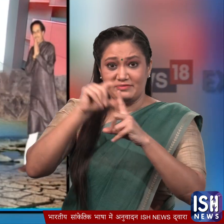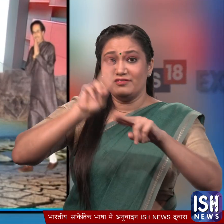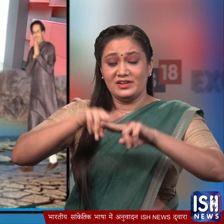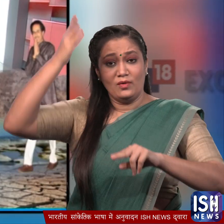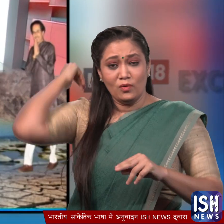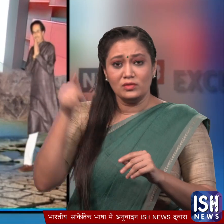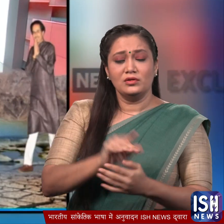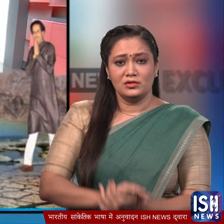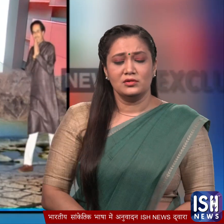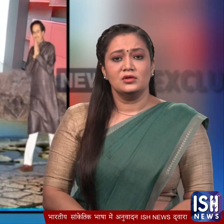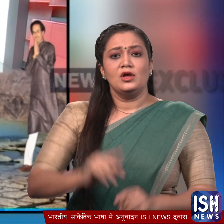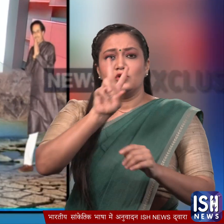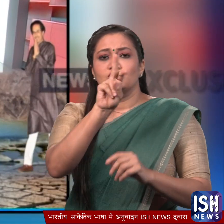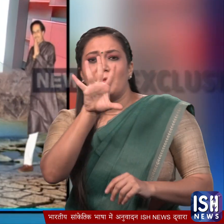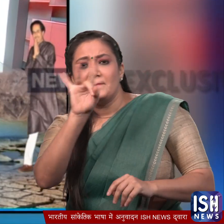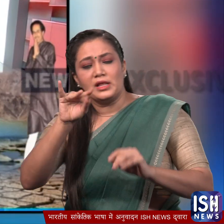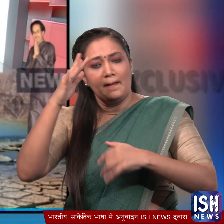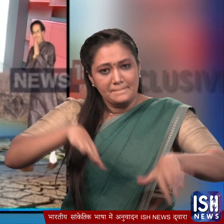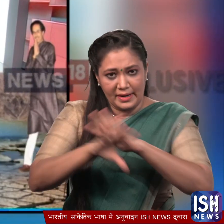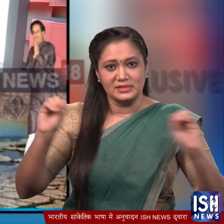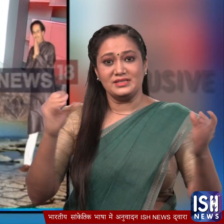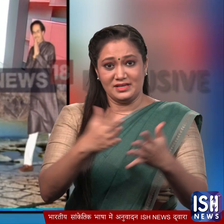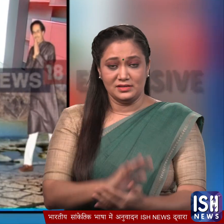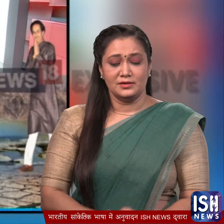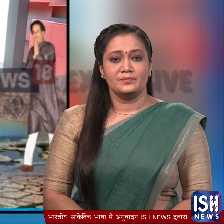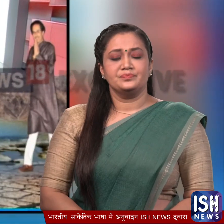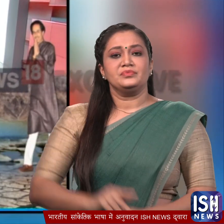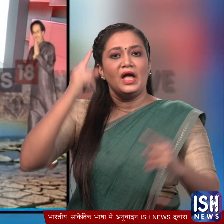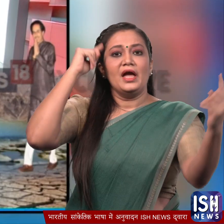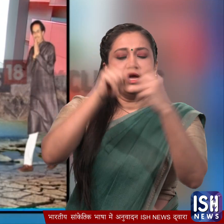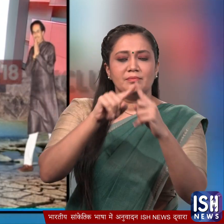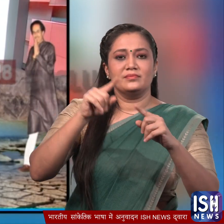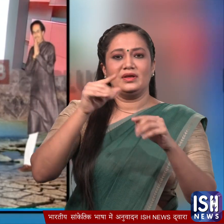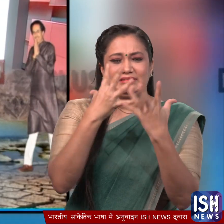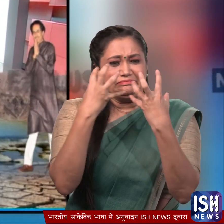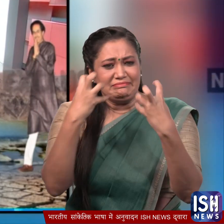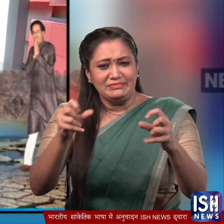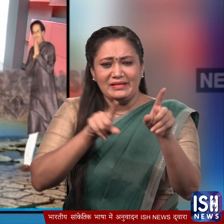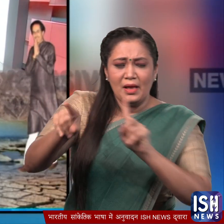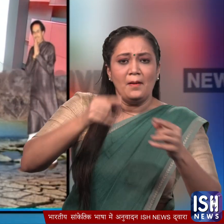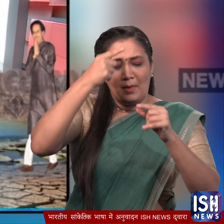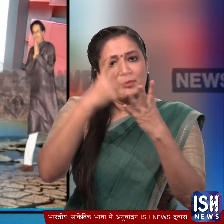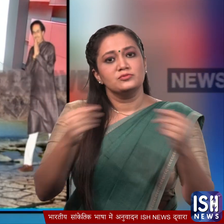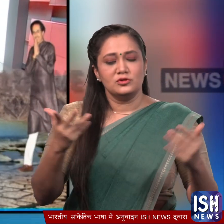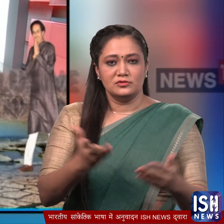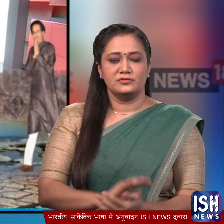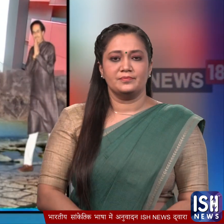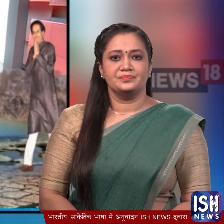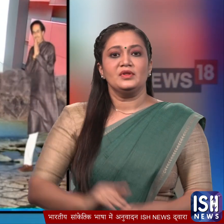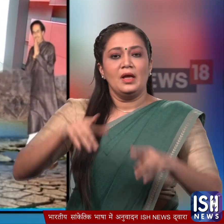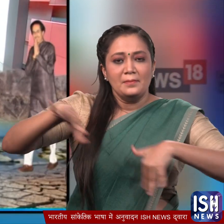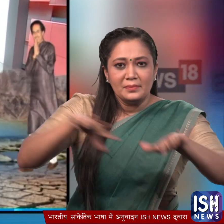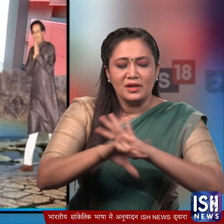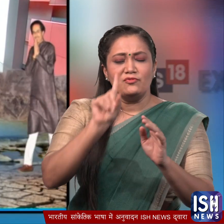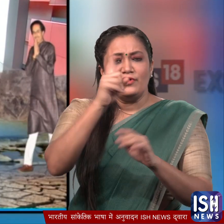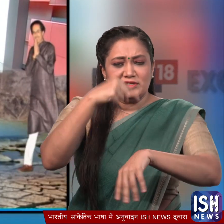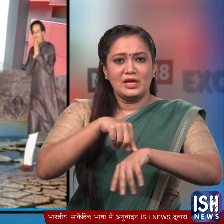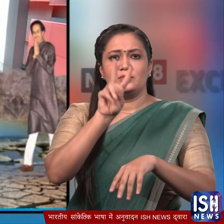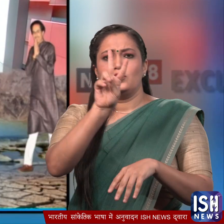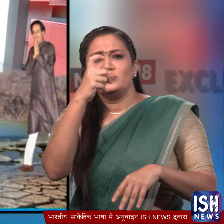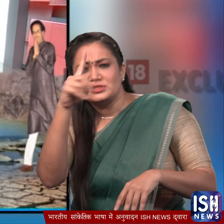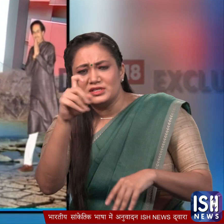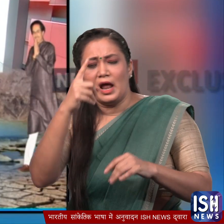प्रोजेक्ट जल युक्त शिवार योजना की जांच कर रही कमेटी ने राज्य सरकार को अपनी रिपोर्ट सौंप दी। न्यूज़ 18 के अभिषेक पांडे की रिपोर्ट है कि कमेटी